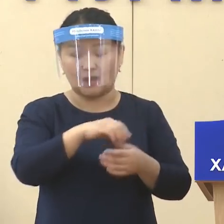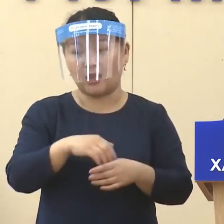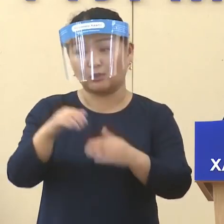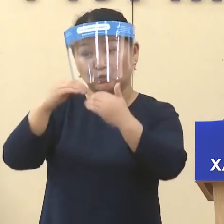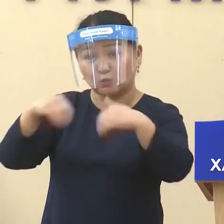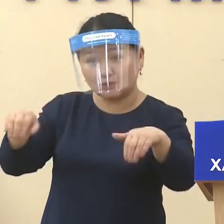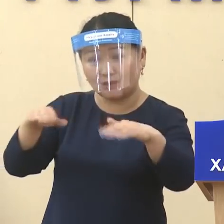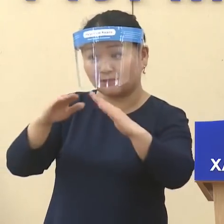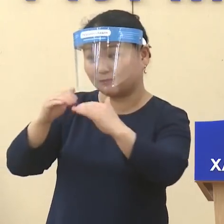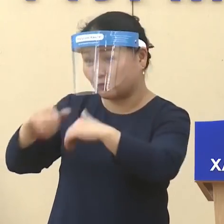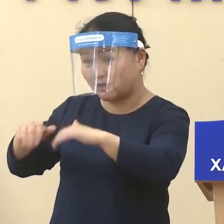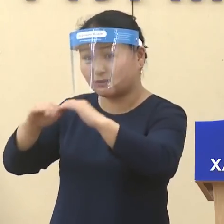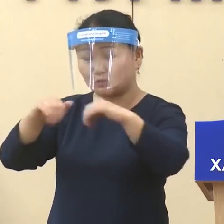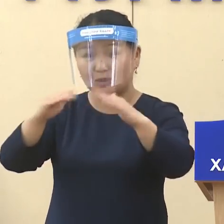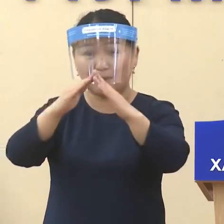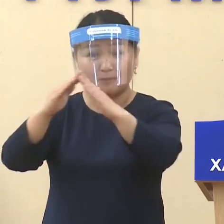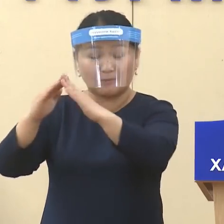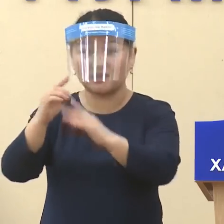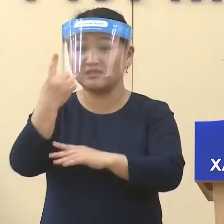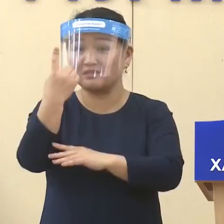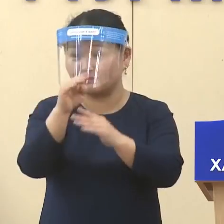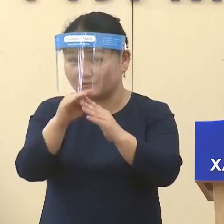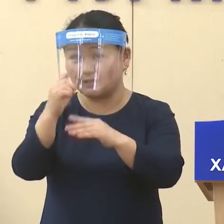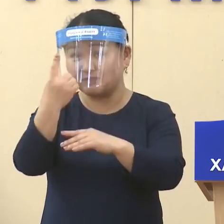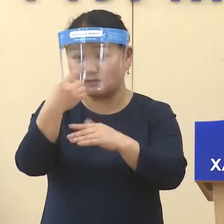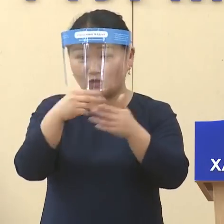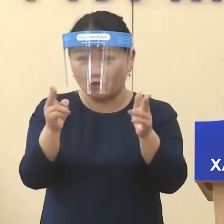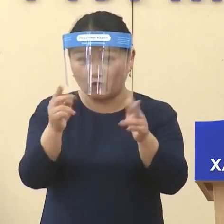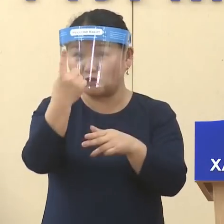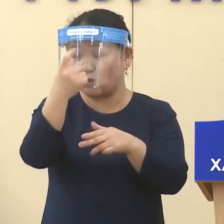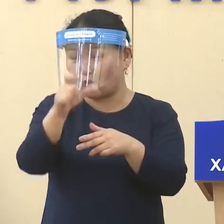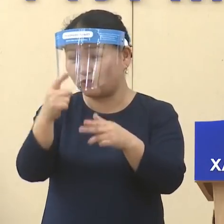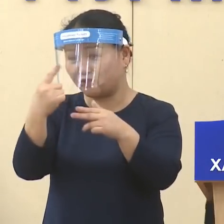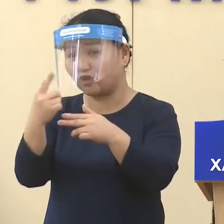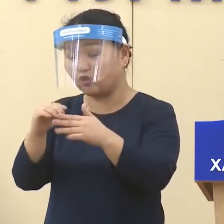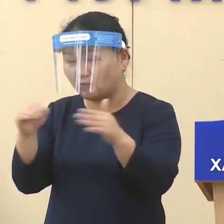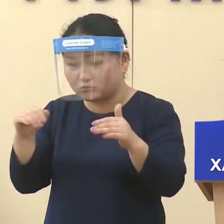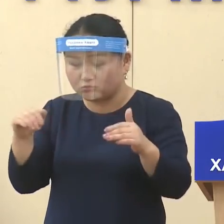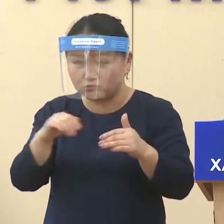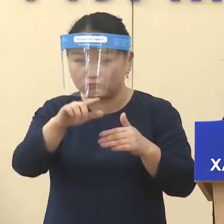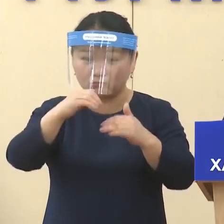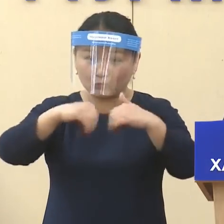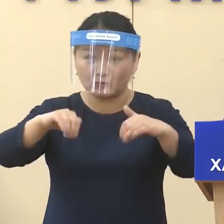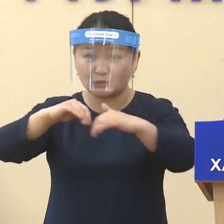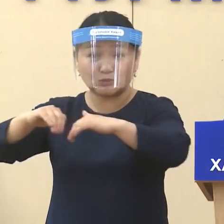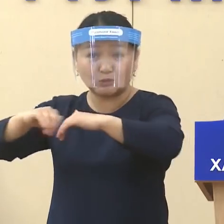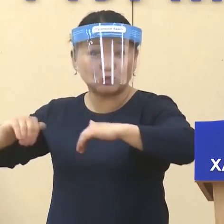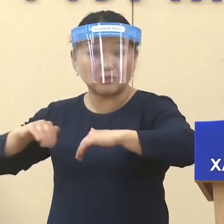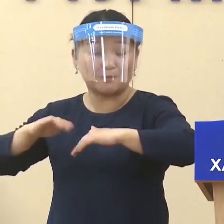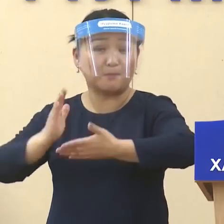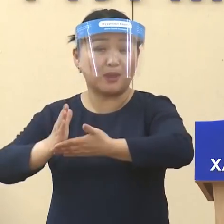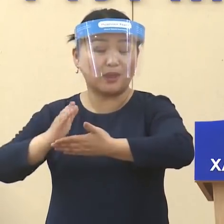байрнуудад саланг нэг нэгээр нь оруулсан байгаа штэ. Тэр байрнуудыг бэлдэх ажлыг бол бид нар үнэхээр одоо